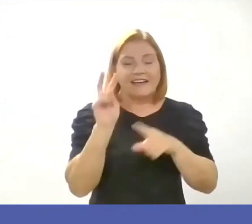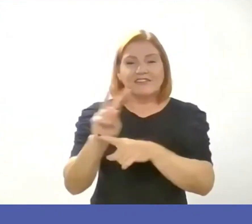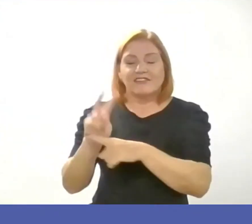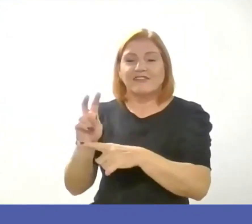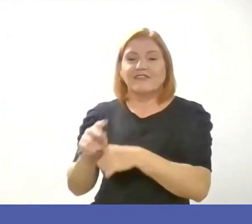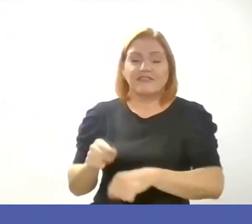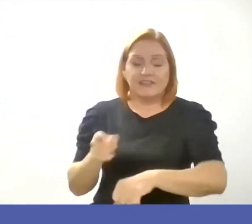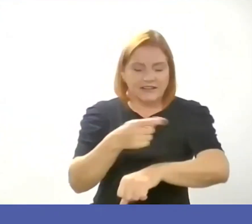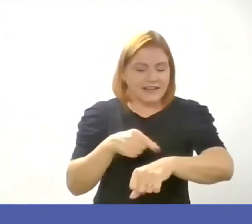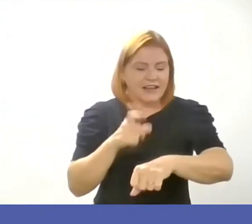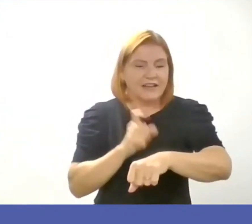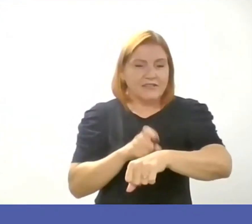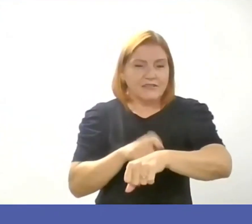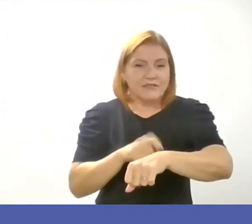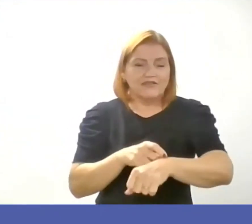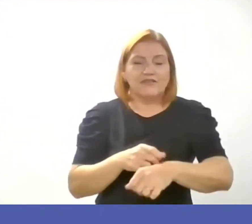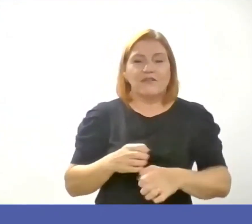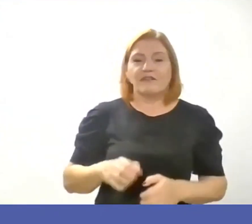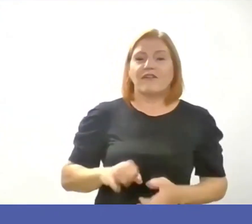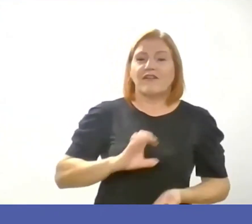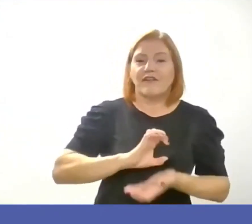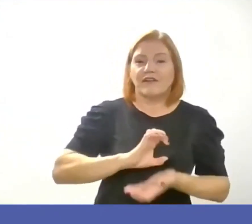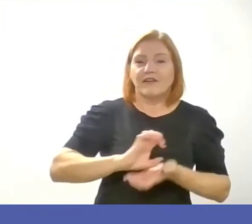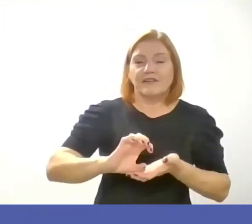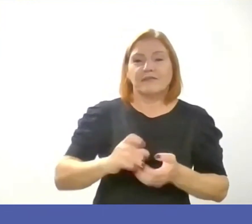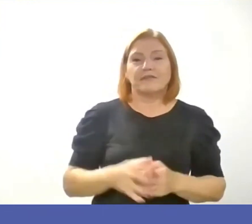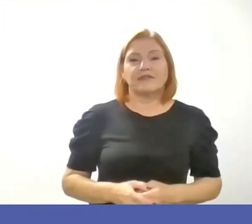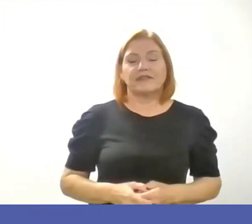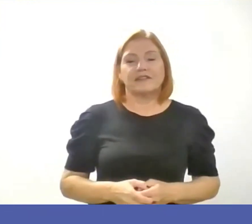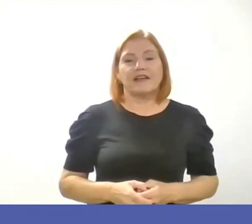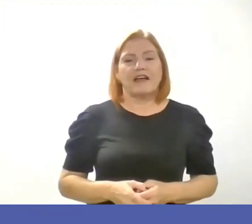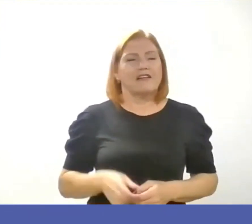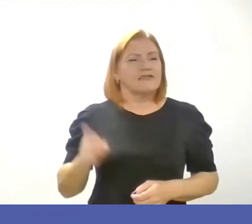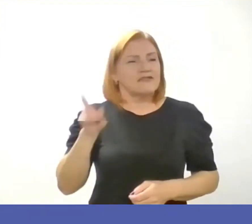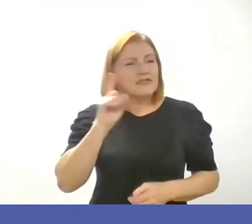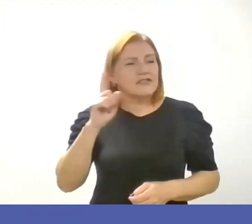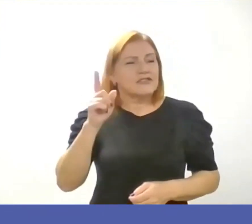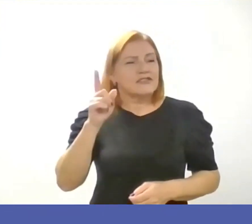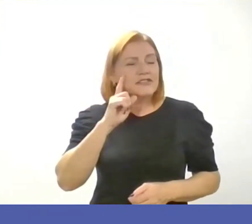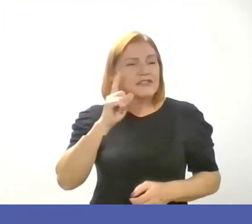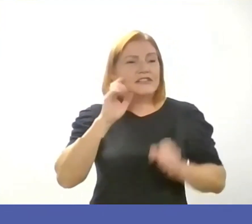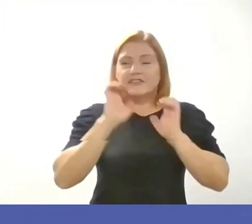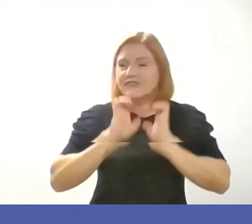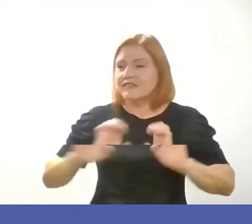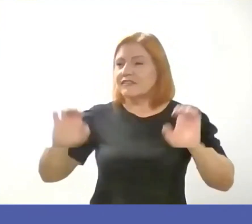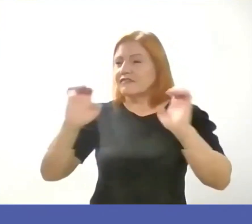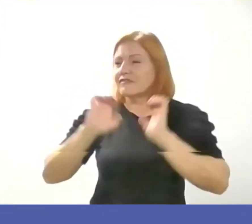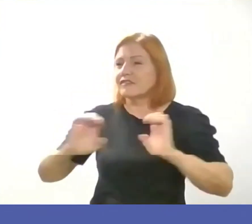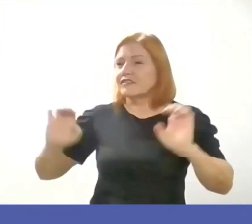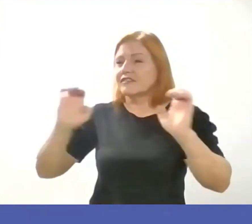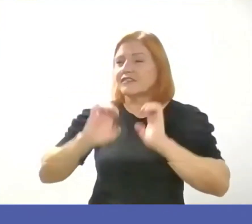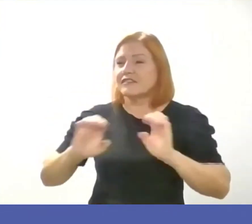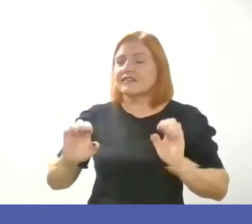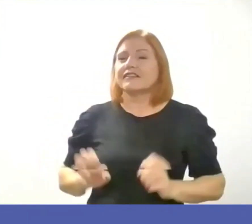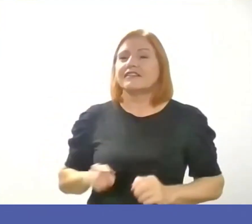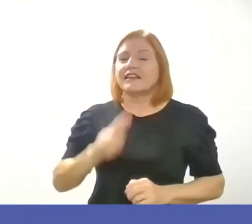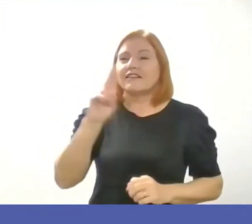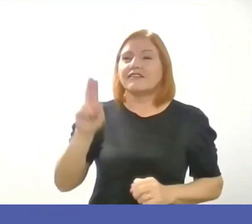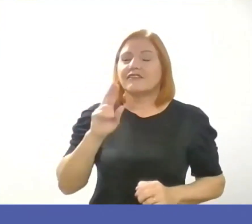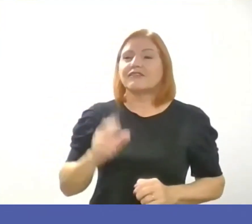os irmãos no seu dia a dia saindo para pregar o Evangelho, usando posso orar por você.